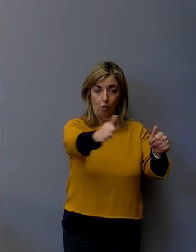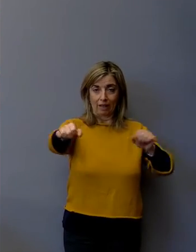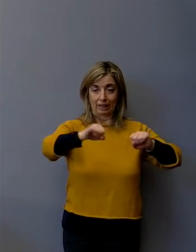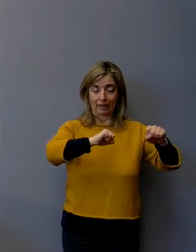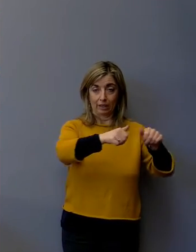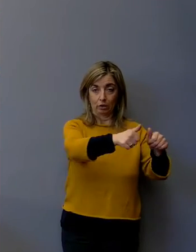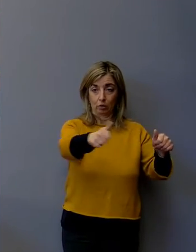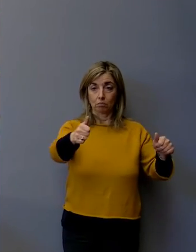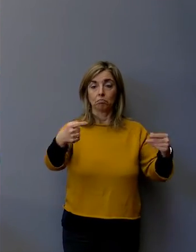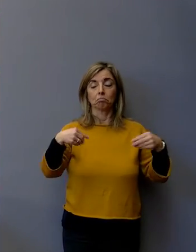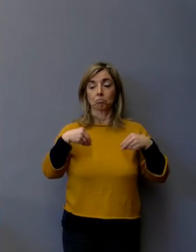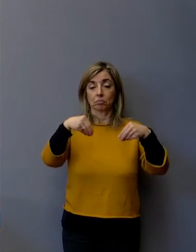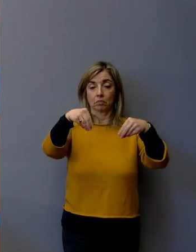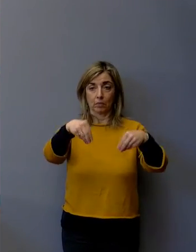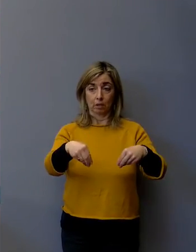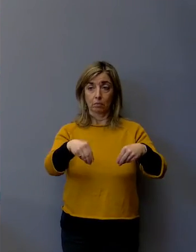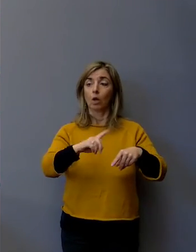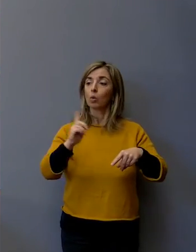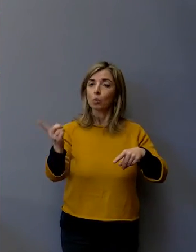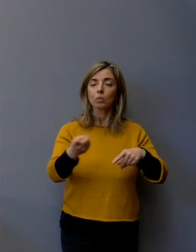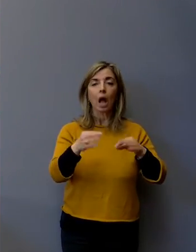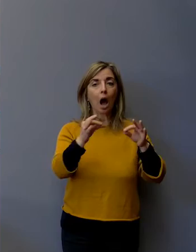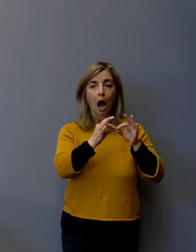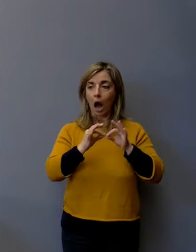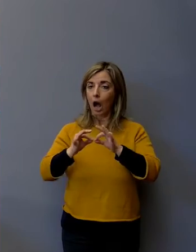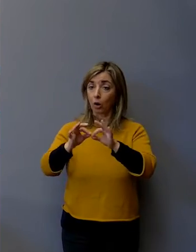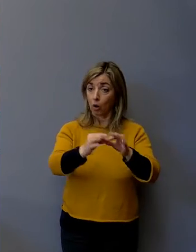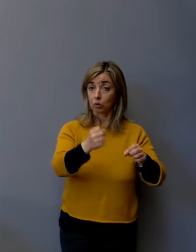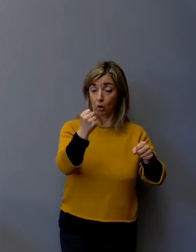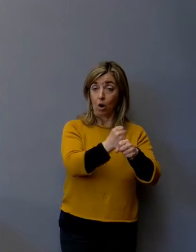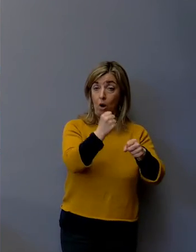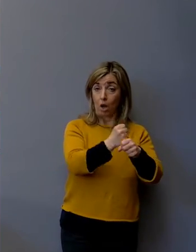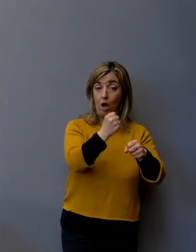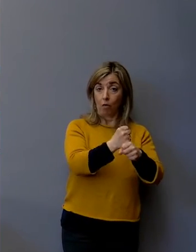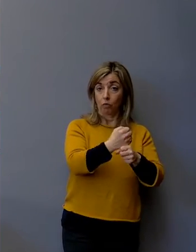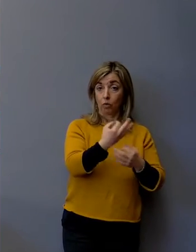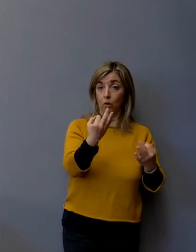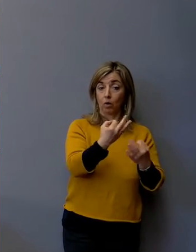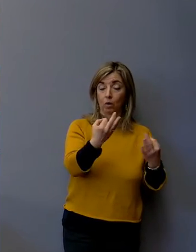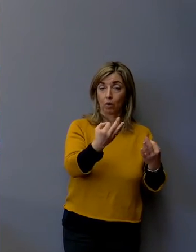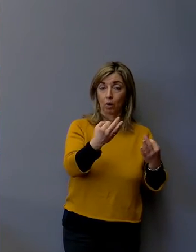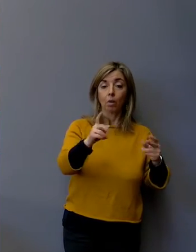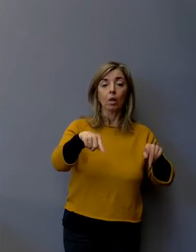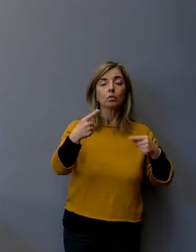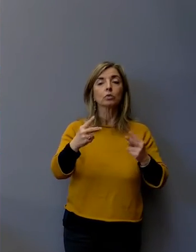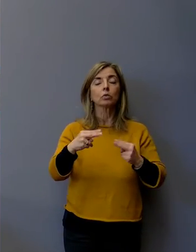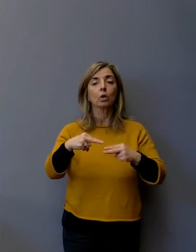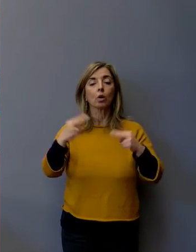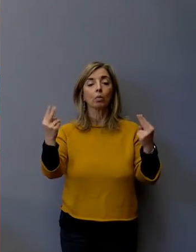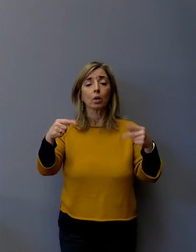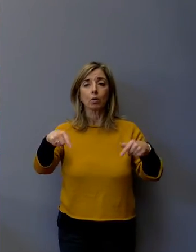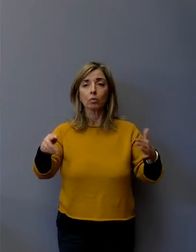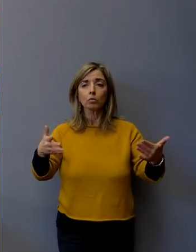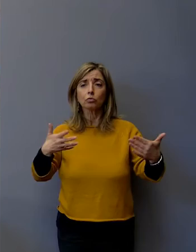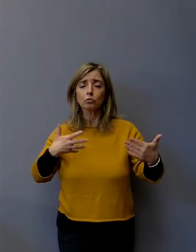questo lavoro che è stato fatto poi improvvisamente scopriamo che qui dentro la mente di gente con le taniche piene di verdi